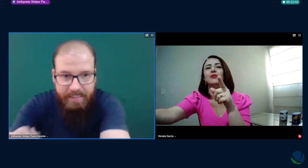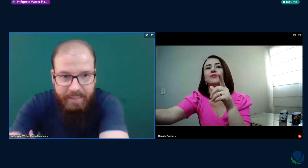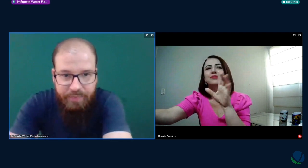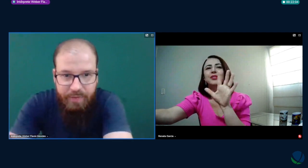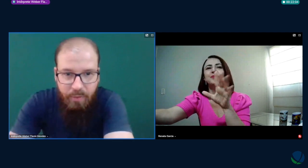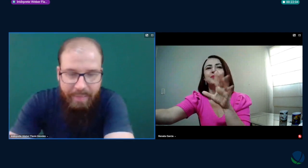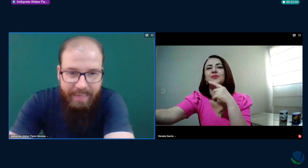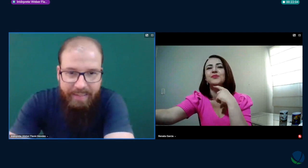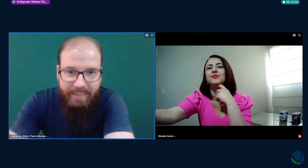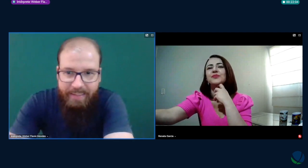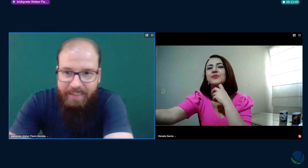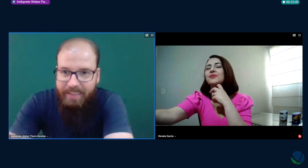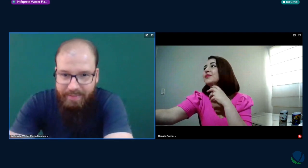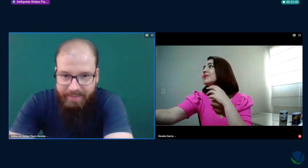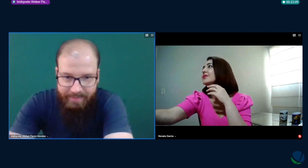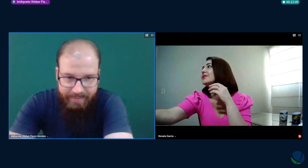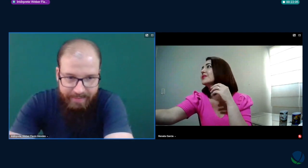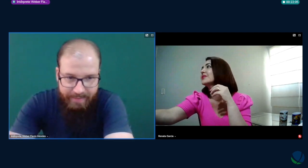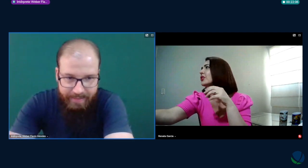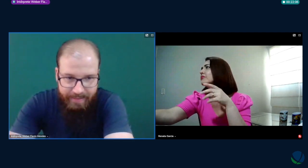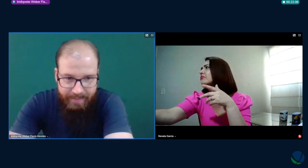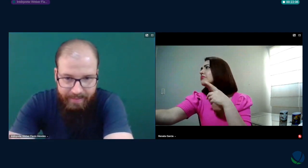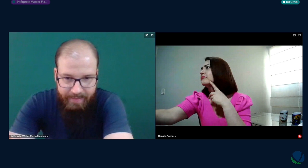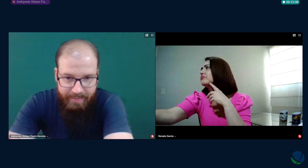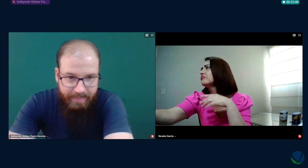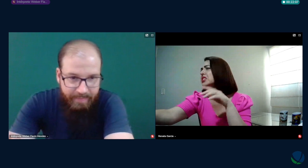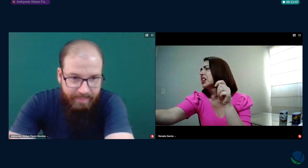Renata disse que identificou o pai dela aqui.